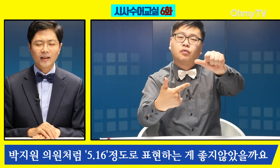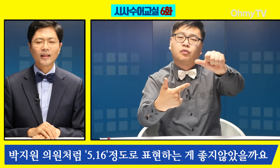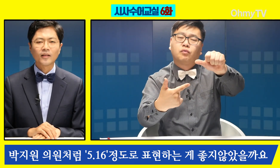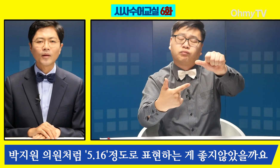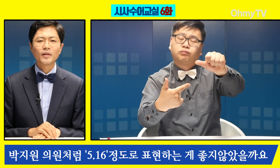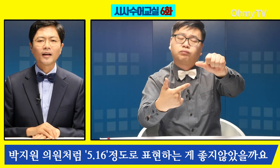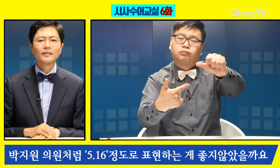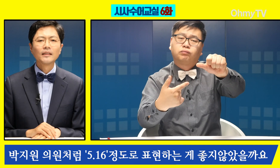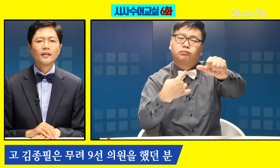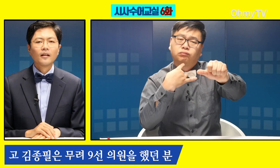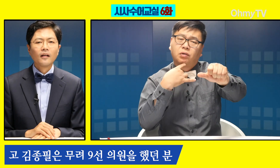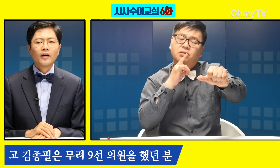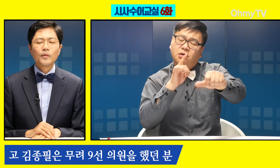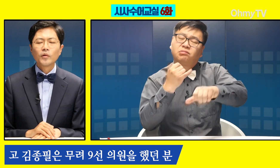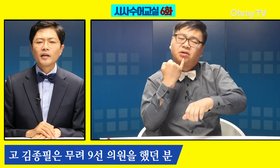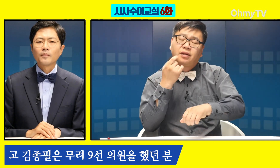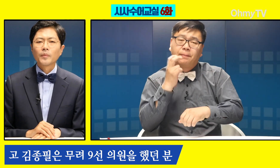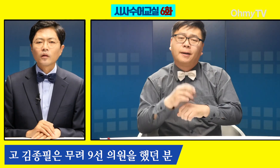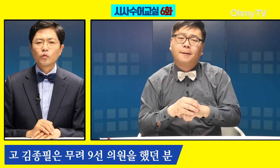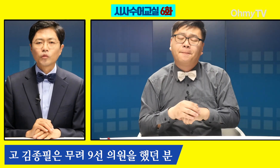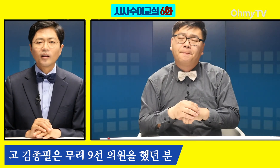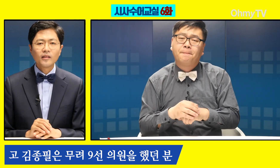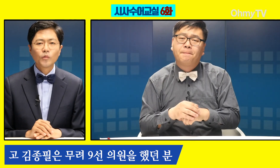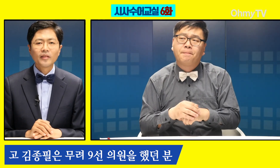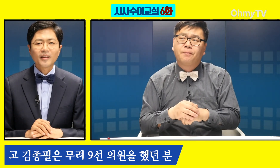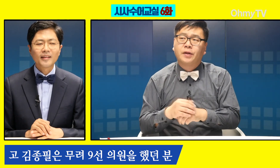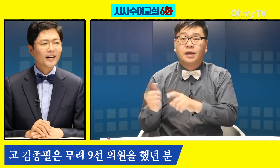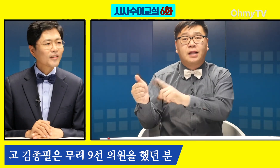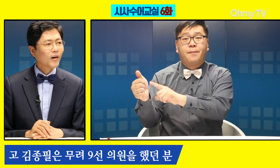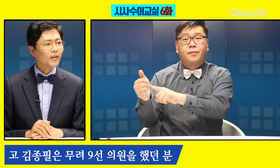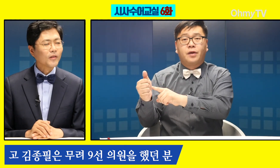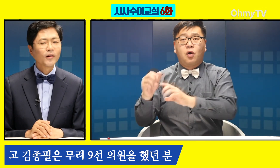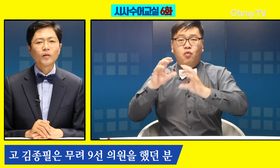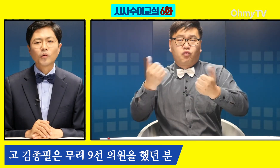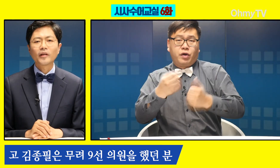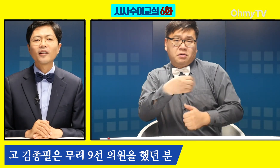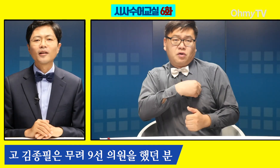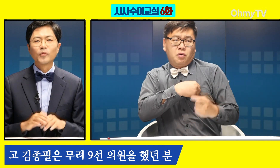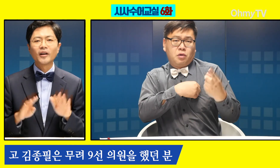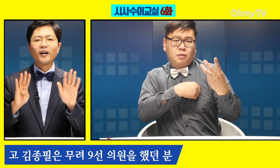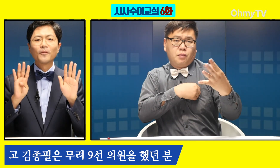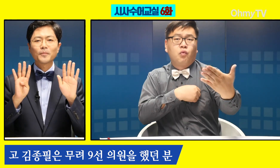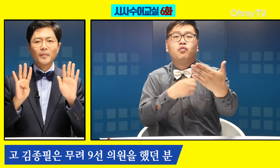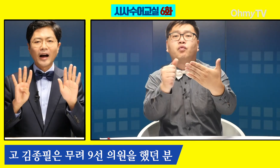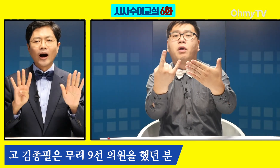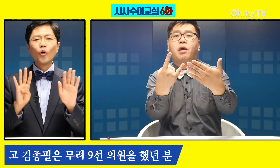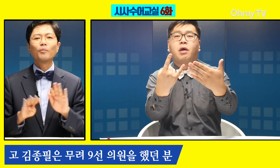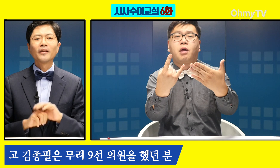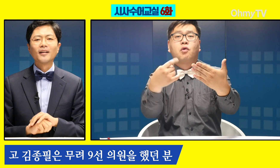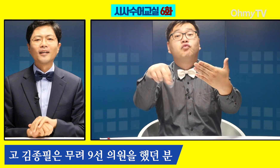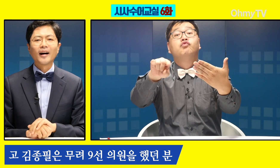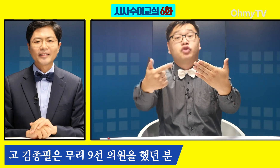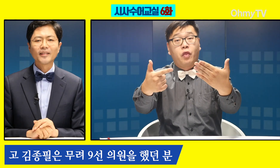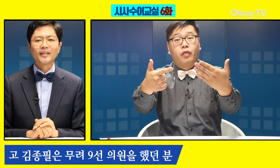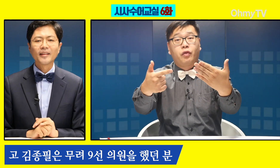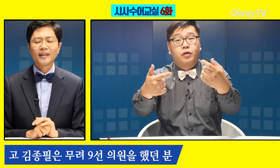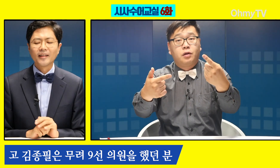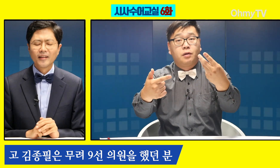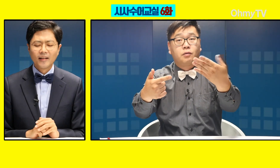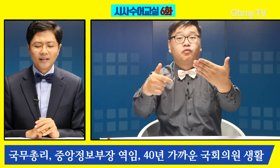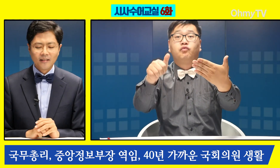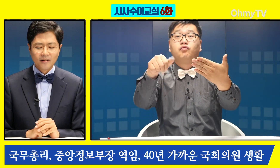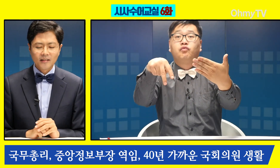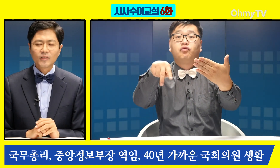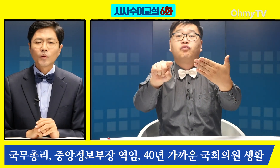생각이 갖게 되기도 합니다. 이분이 구선 의원까지 하셨거든요. 국회의원을 무려 9번을